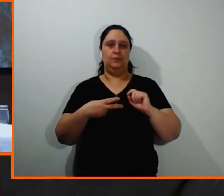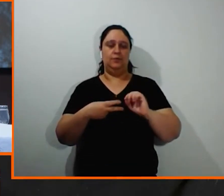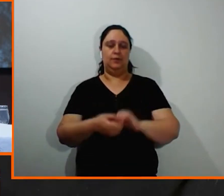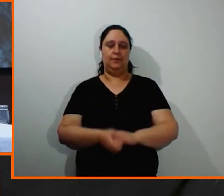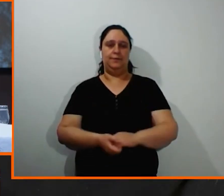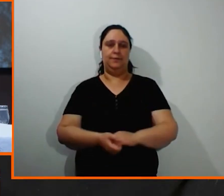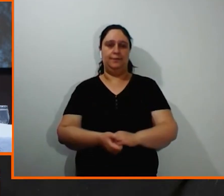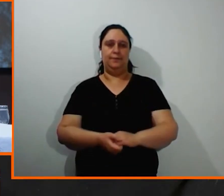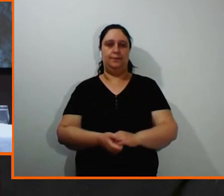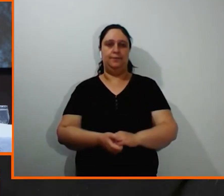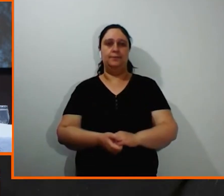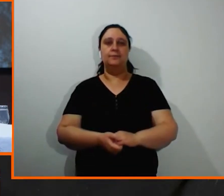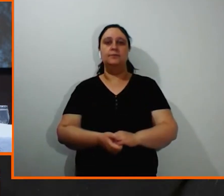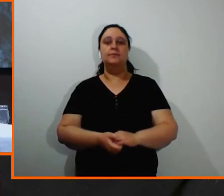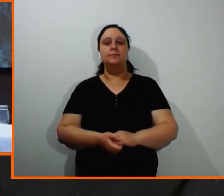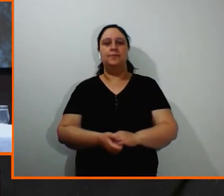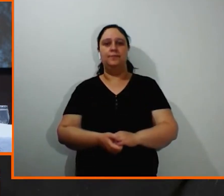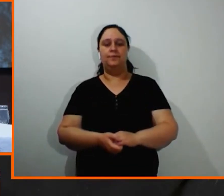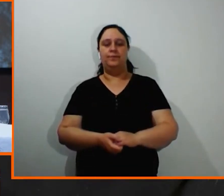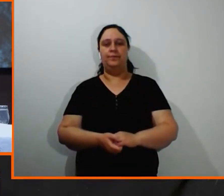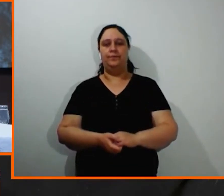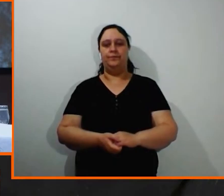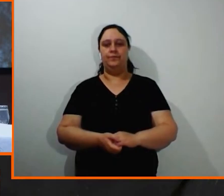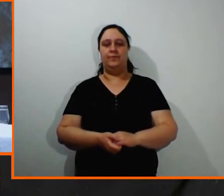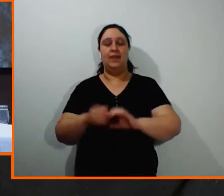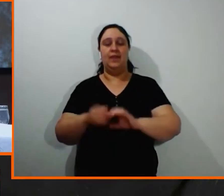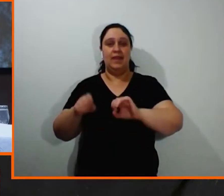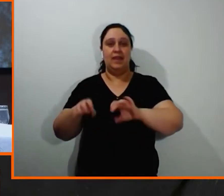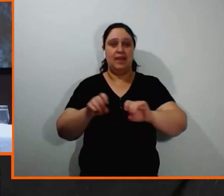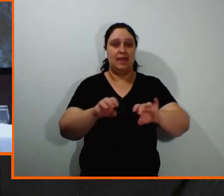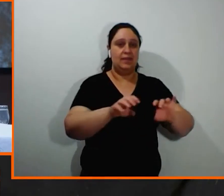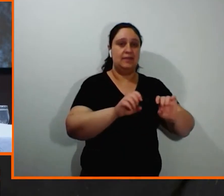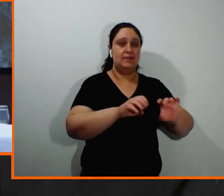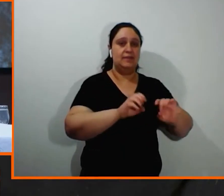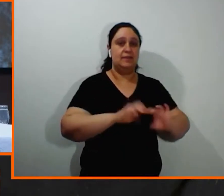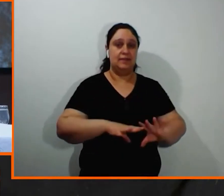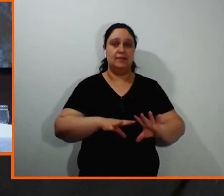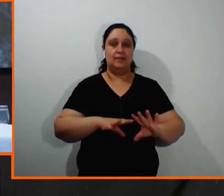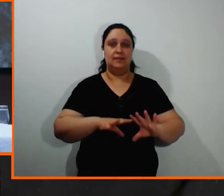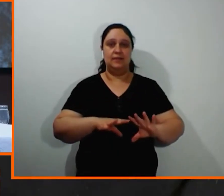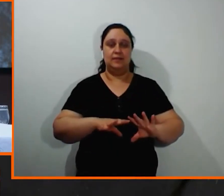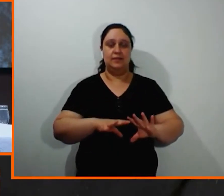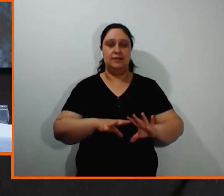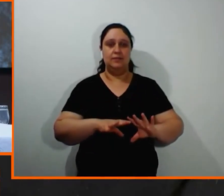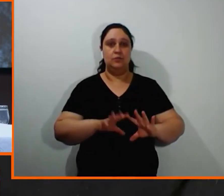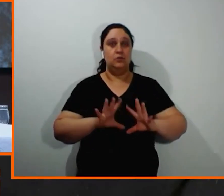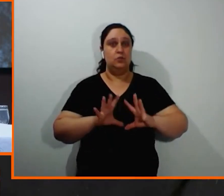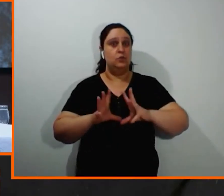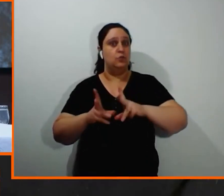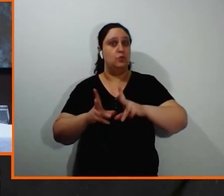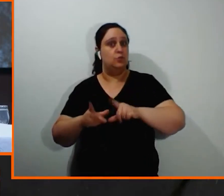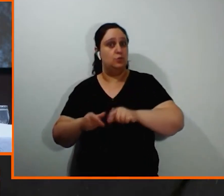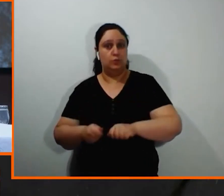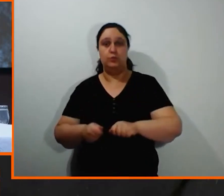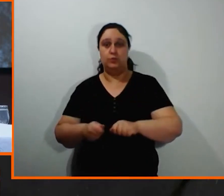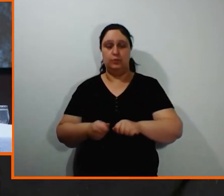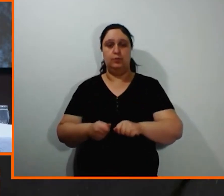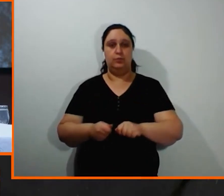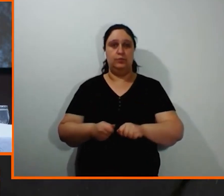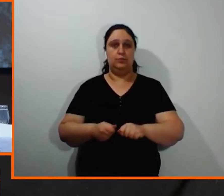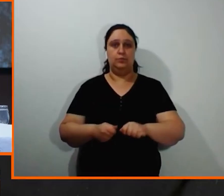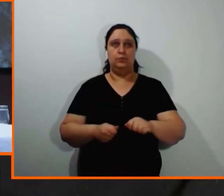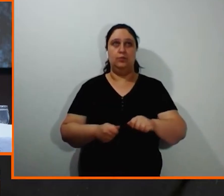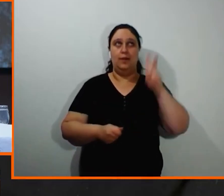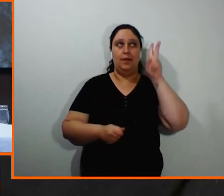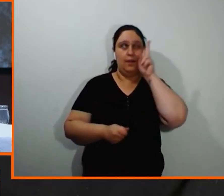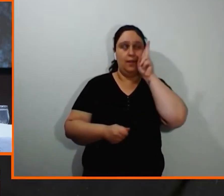ensinando-os a guardar todas as coisas que vos tenho ordenado. E eis que estou convosco todos os dias,